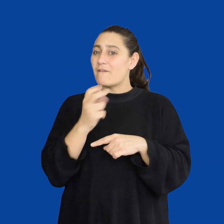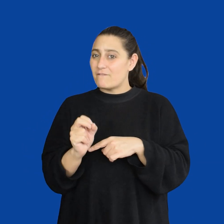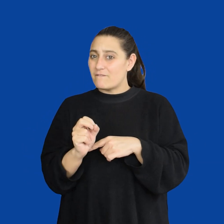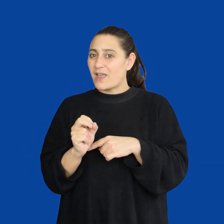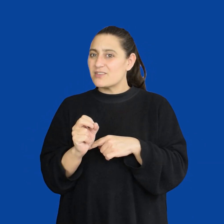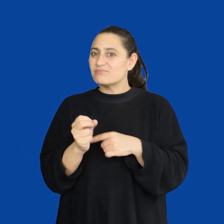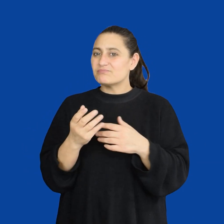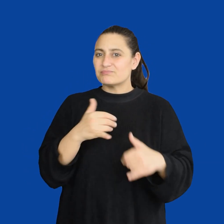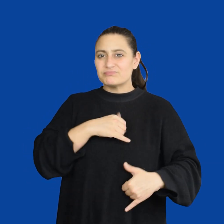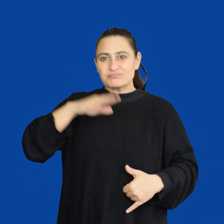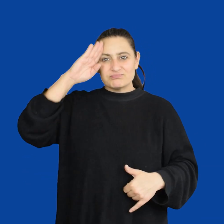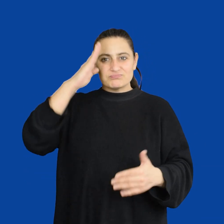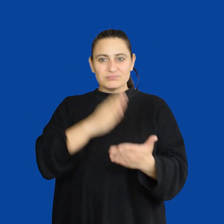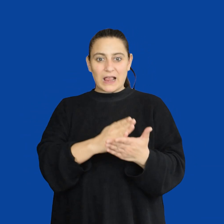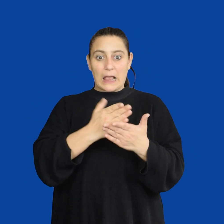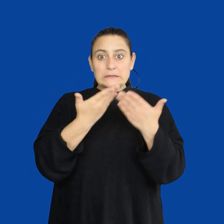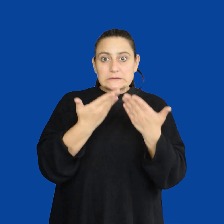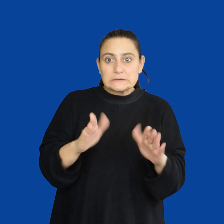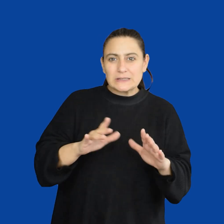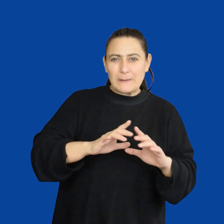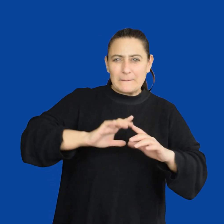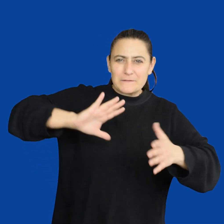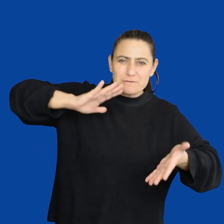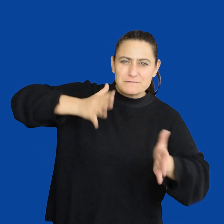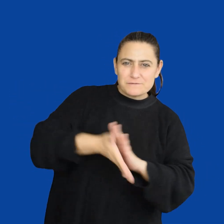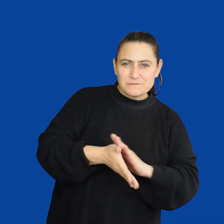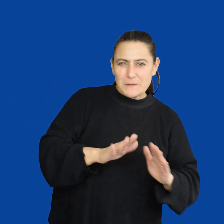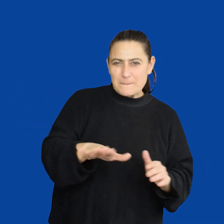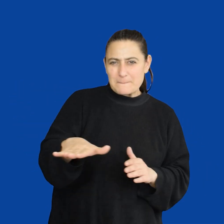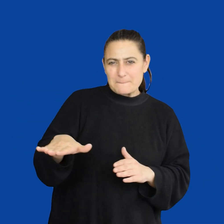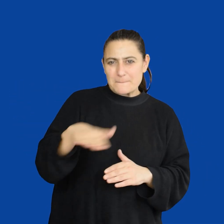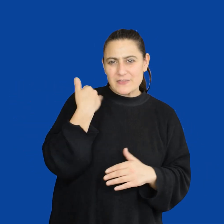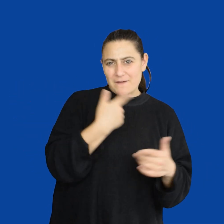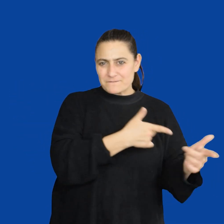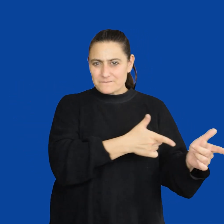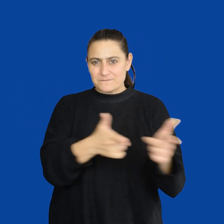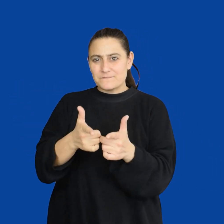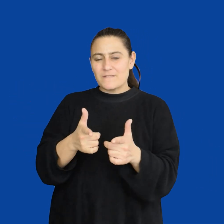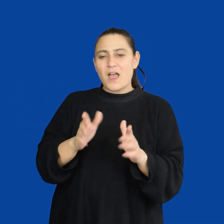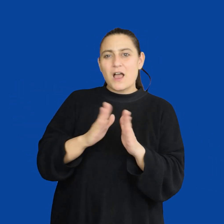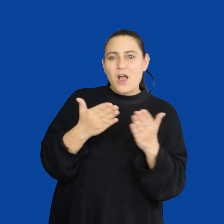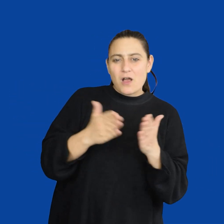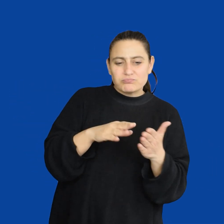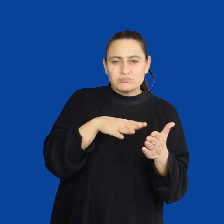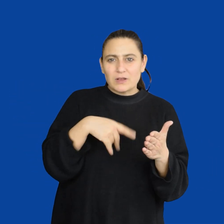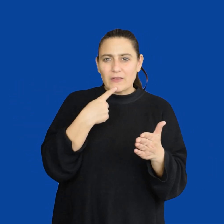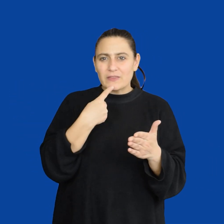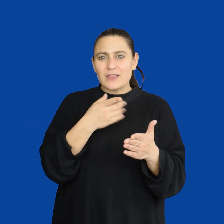siglo XX, son el germen de los genocidios. En su libro El origen de los totalitarismos situó